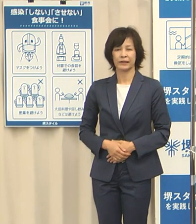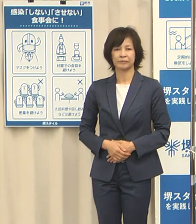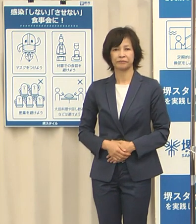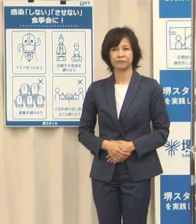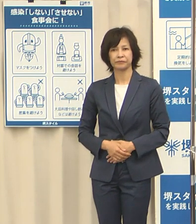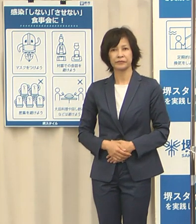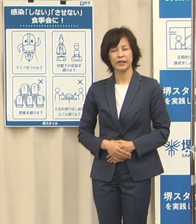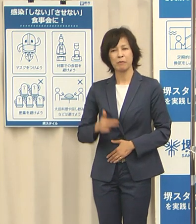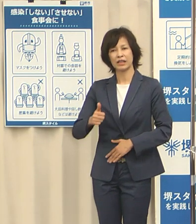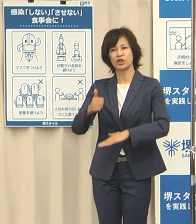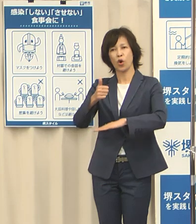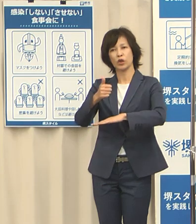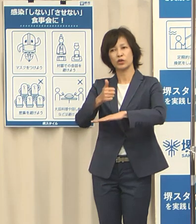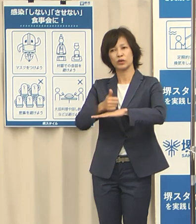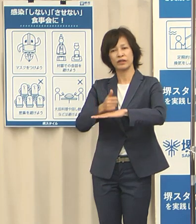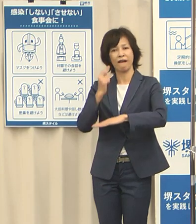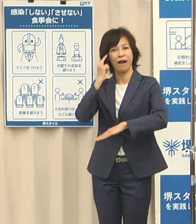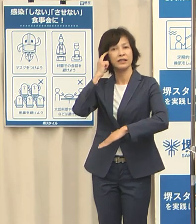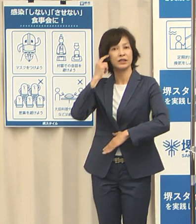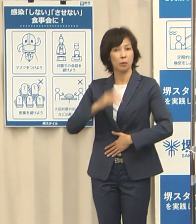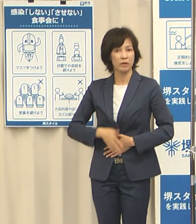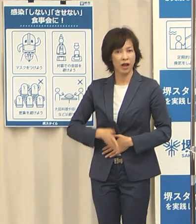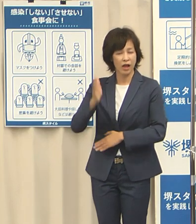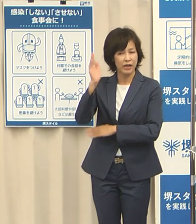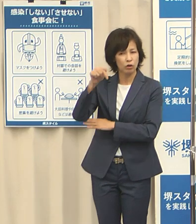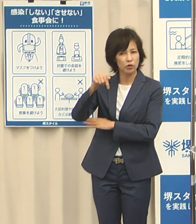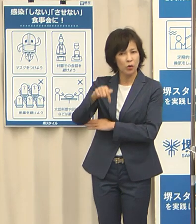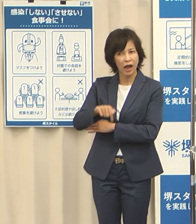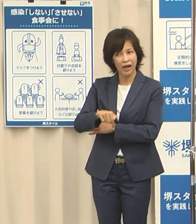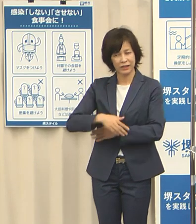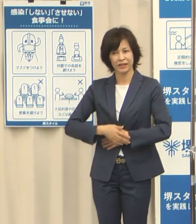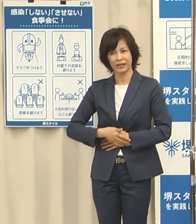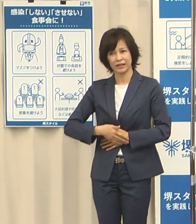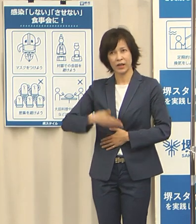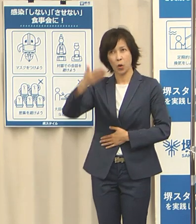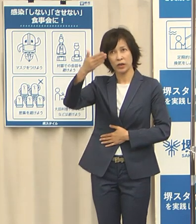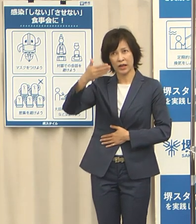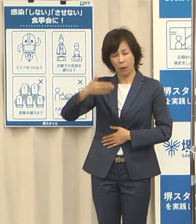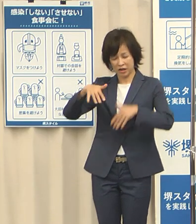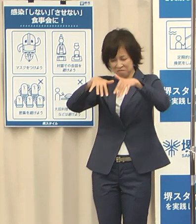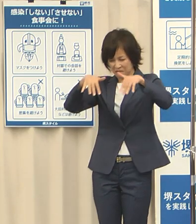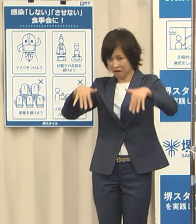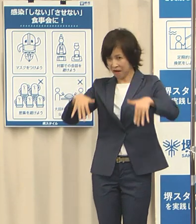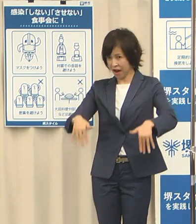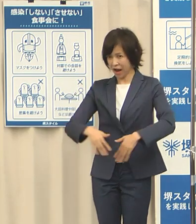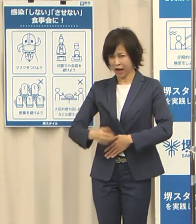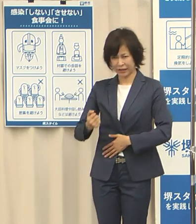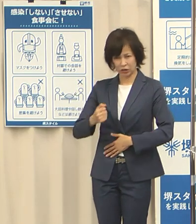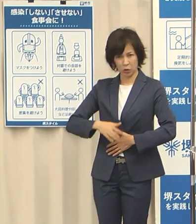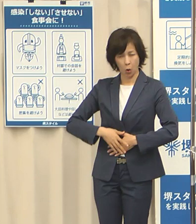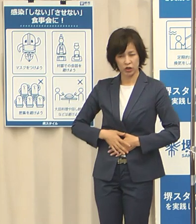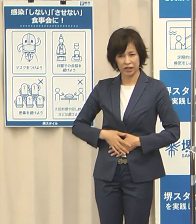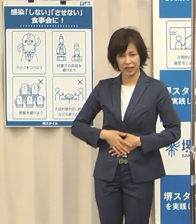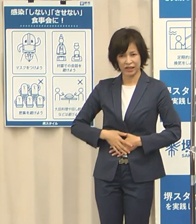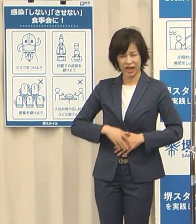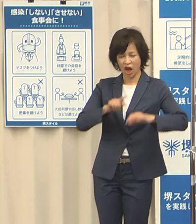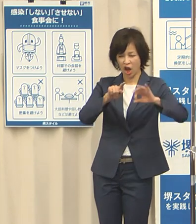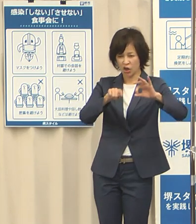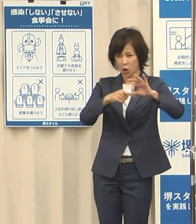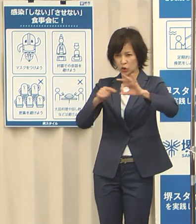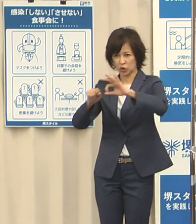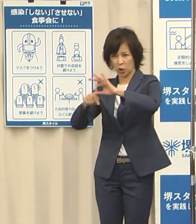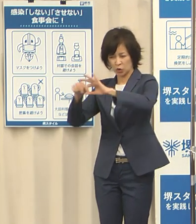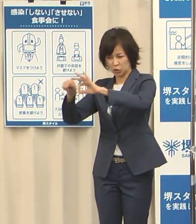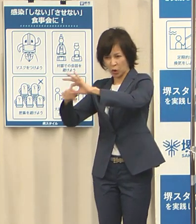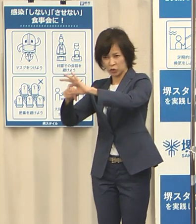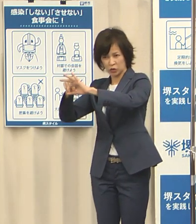私が市長に就任して感じたのは、この役所内での縦割りっていうのは結構根強いなと思ったんですね。で、各局ごとの範囲があって、局の